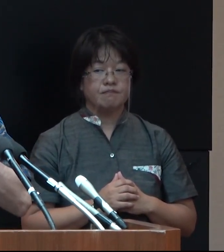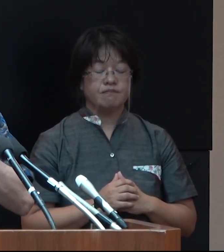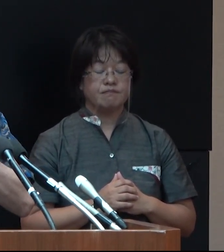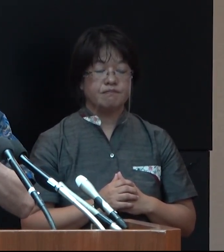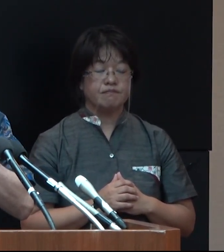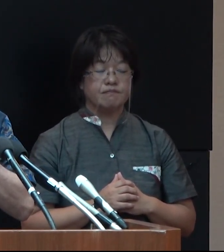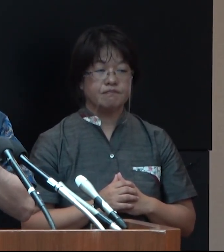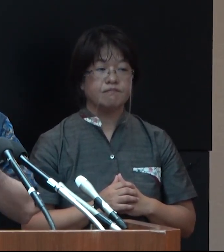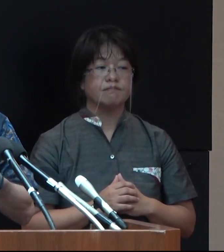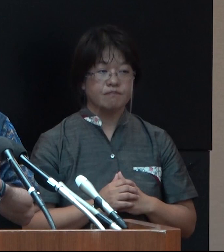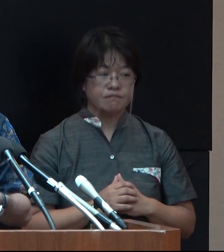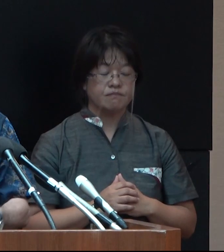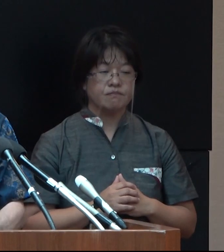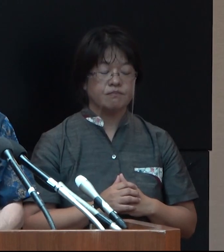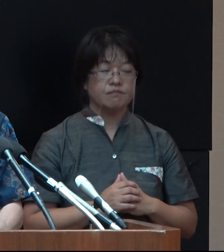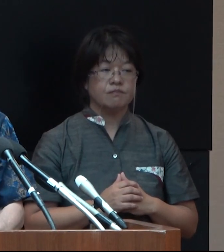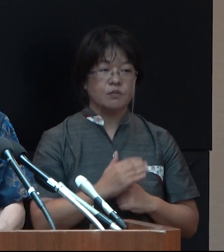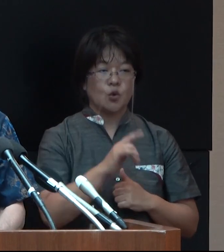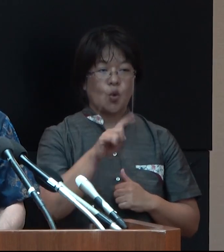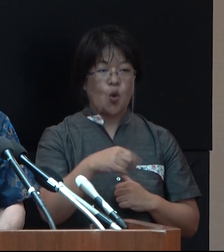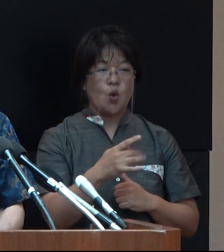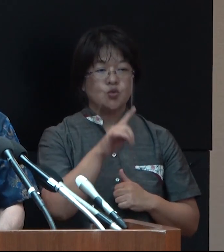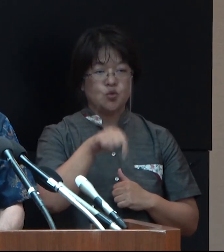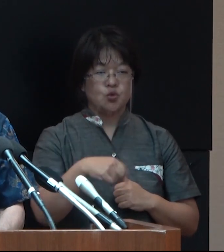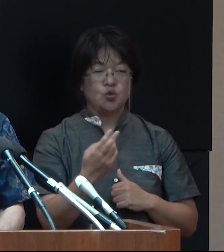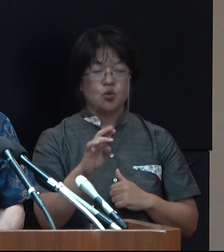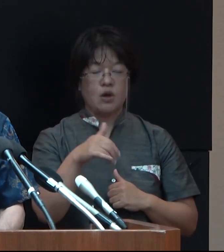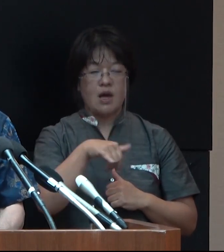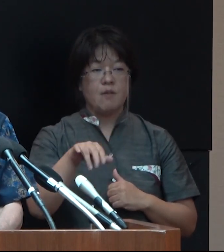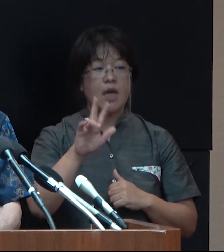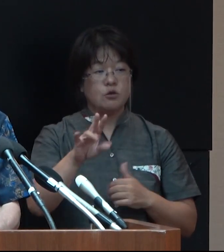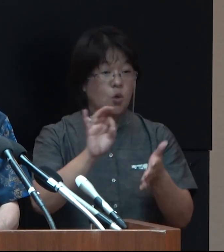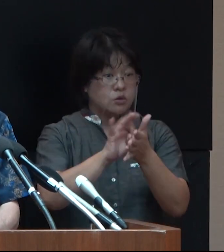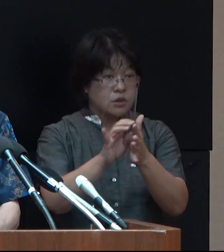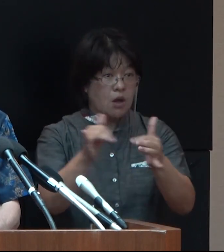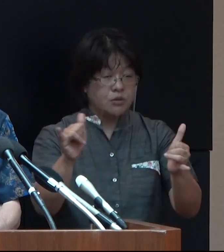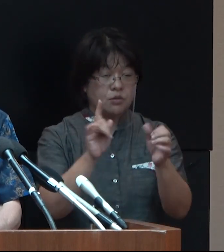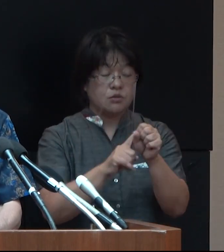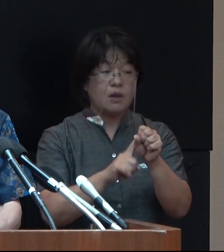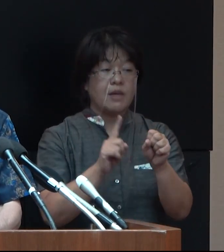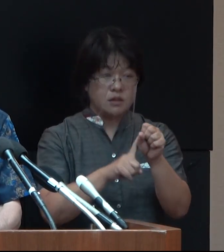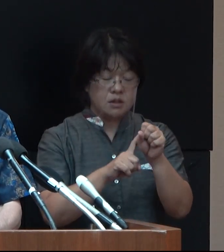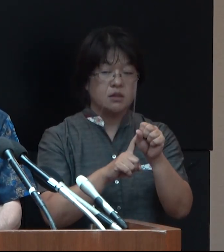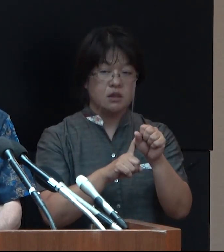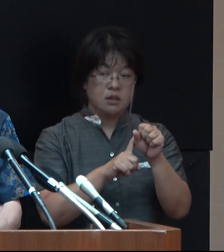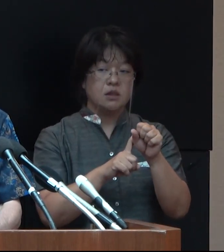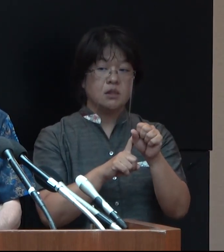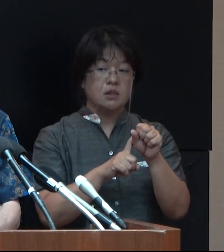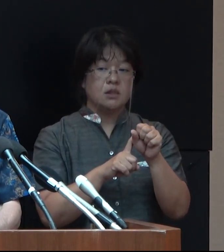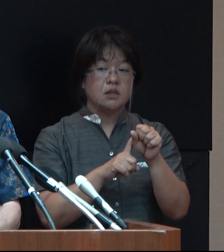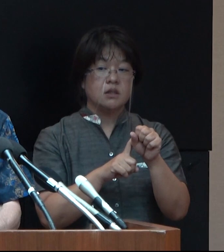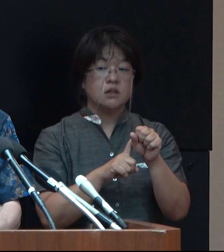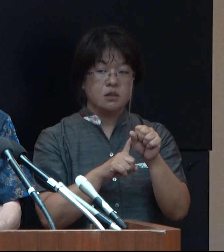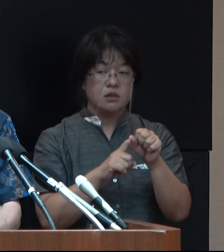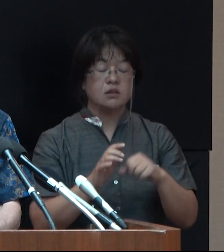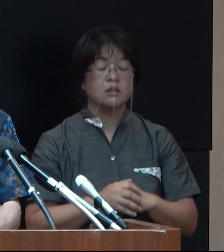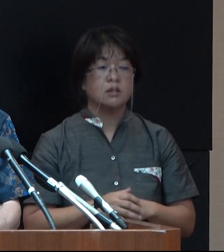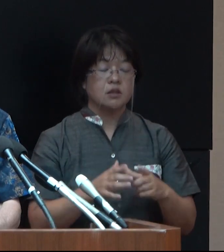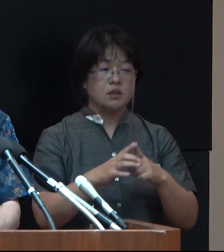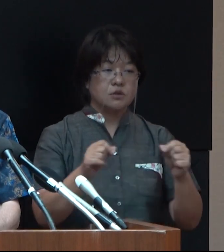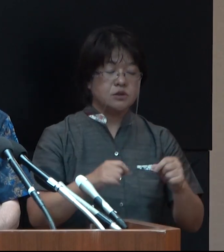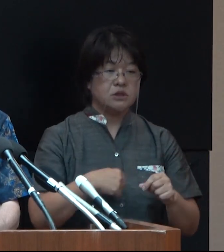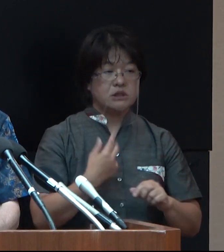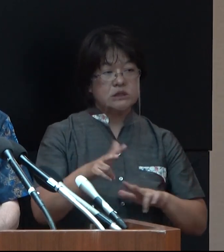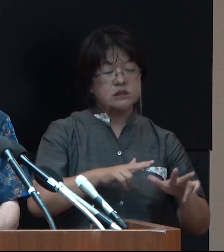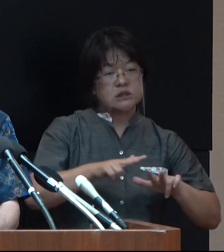その、GoTo トラベルを使われる方々のために、国や自治体が実施する割